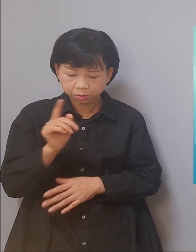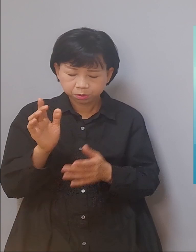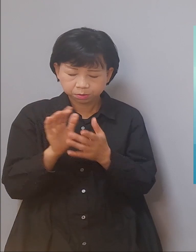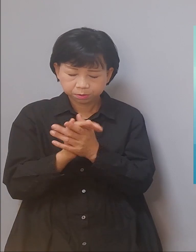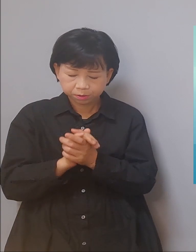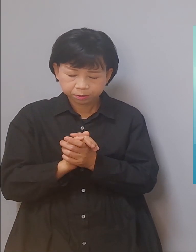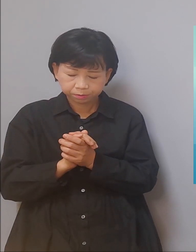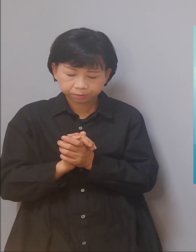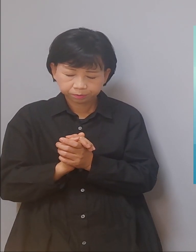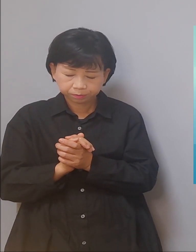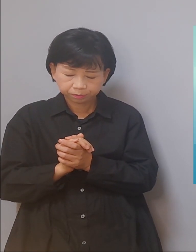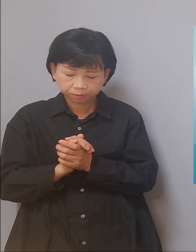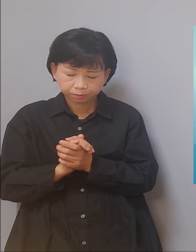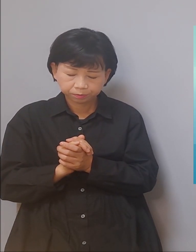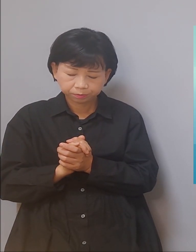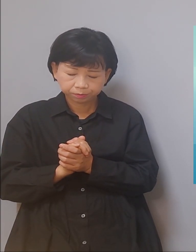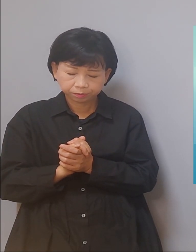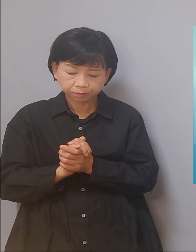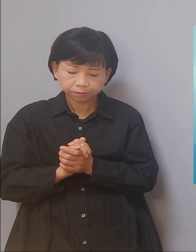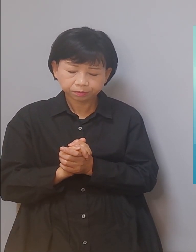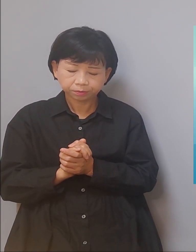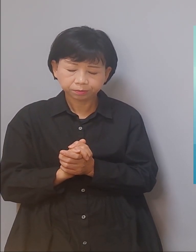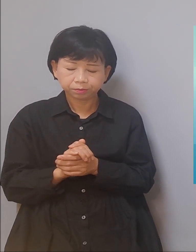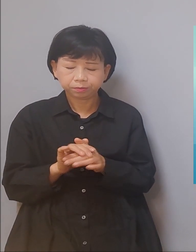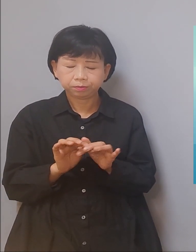기도드립니다. 아멘.